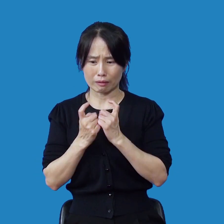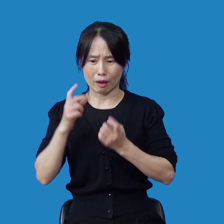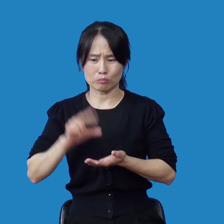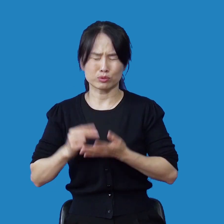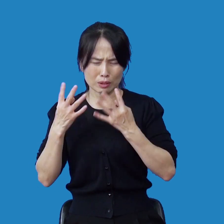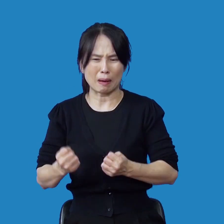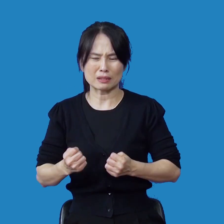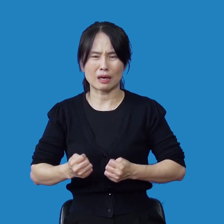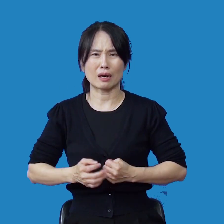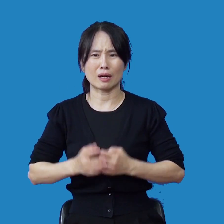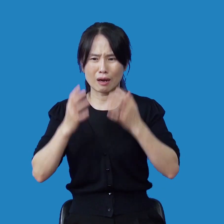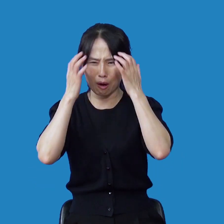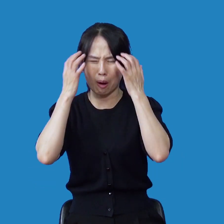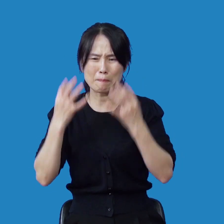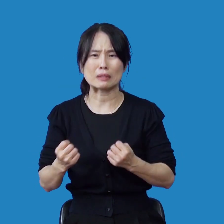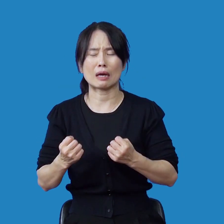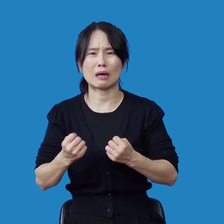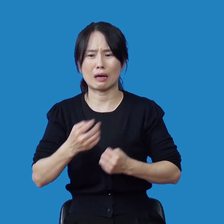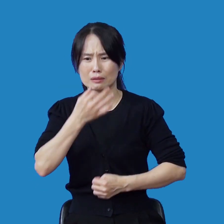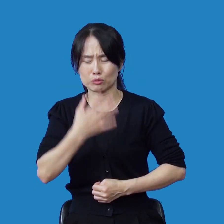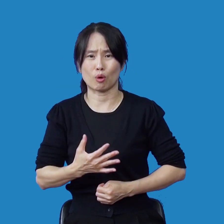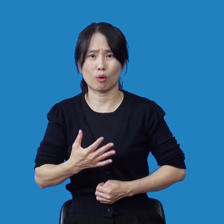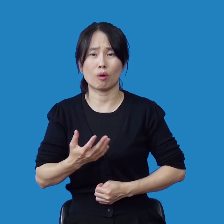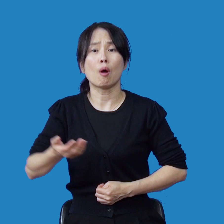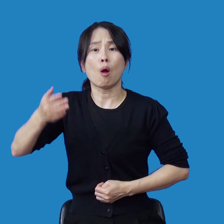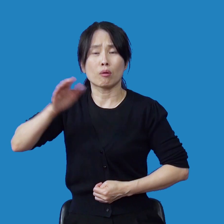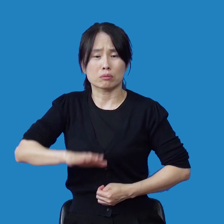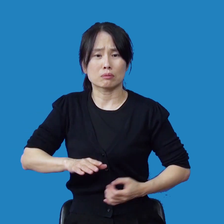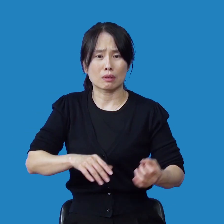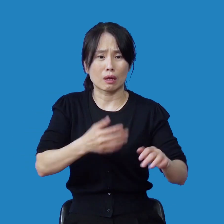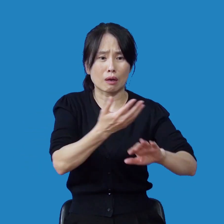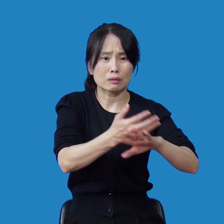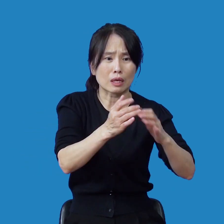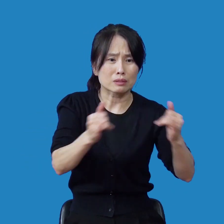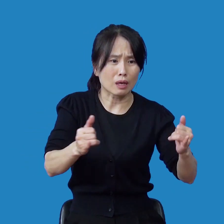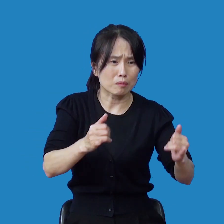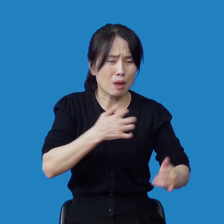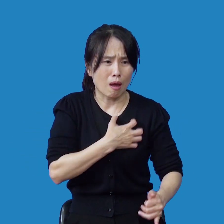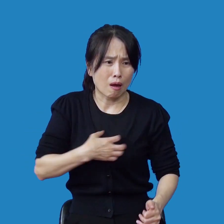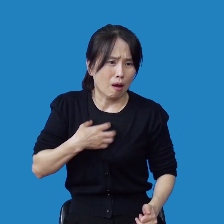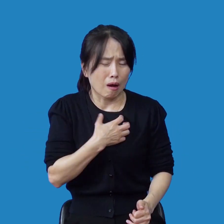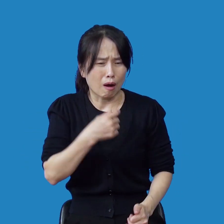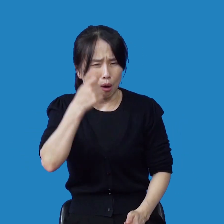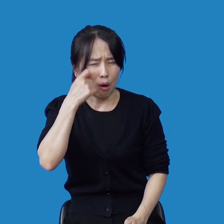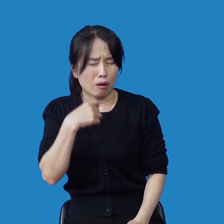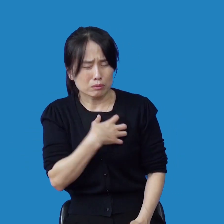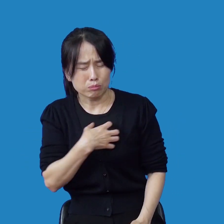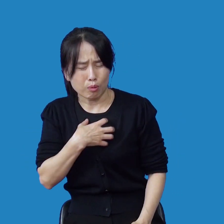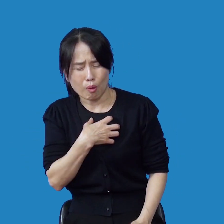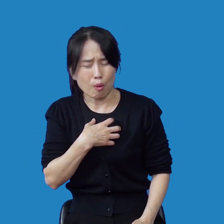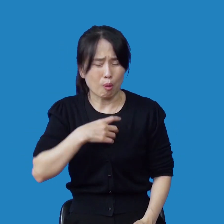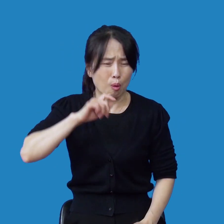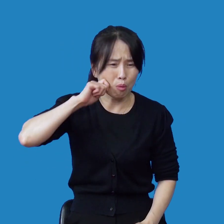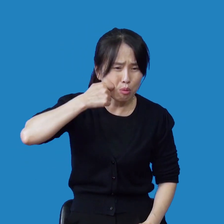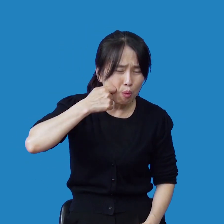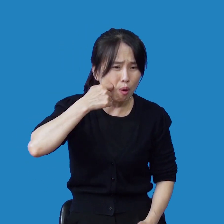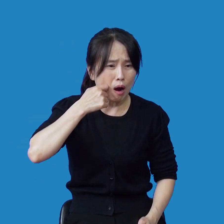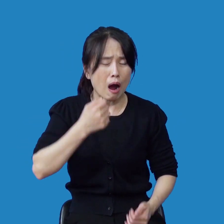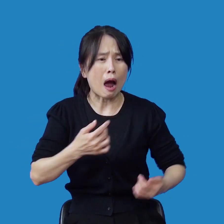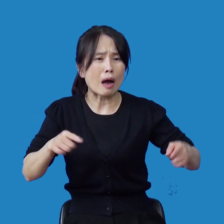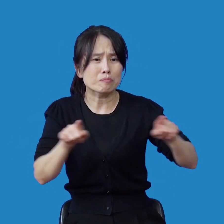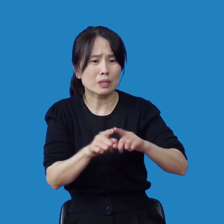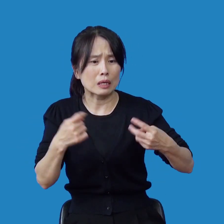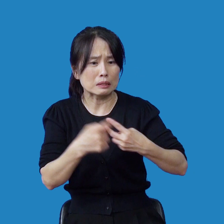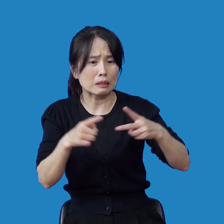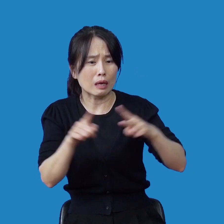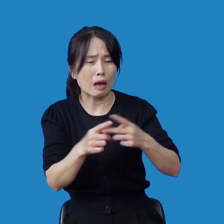해도 머리가 터질 것 같은데 상대방의 그 슬퍼하고 괴로워하는 그 감정까지 내가 다 얼싸안고 같이 운다는